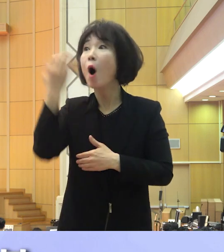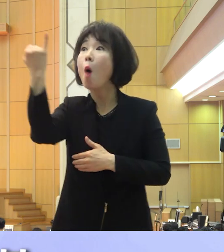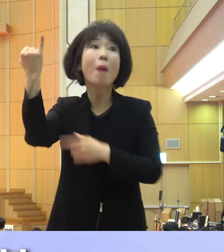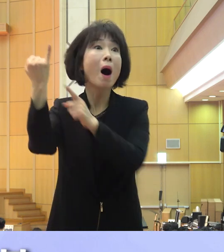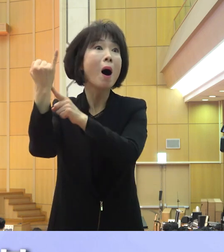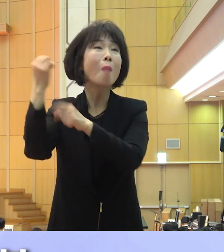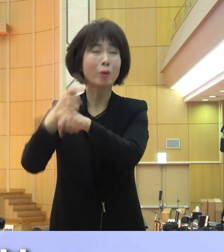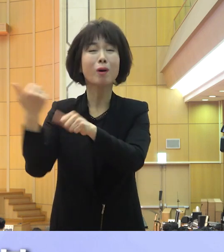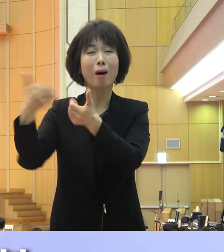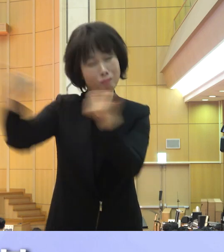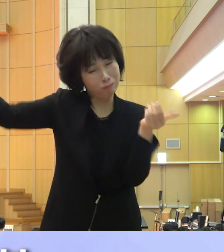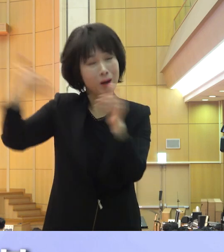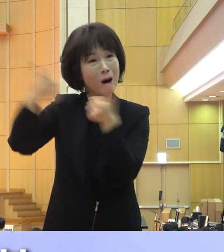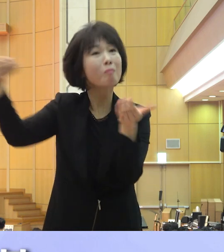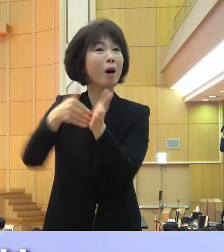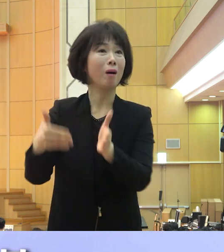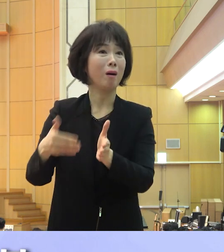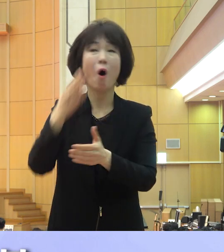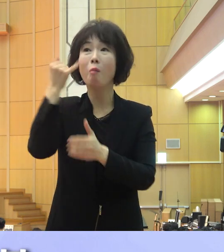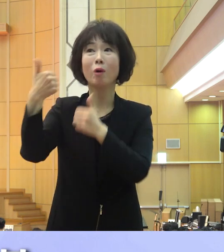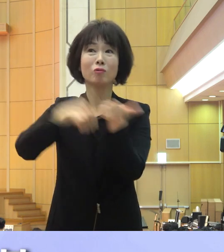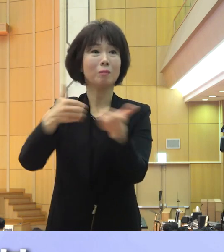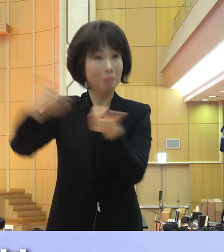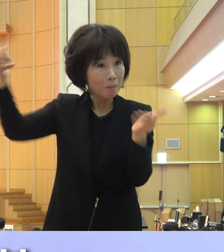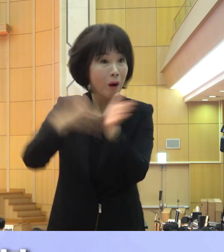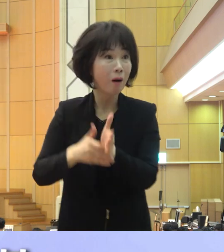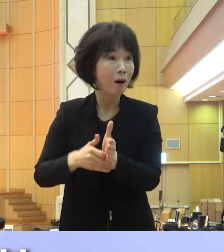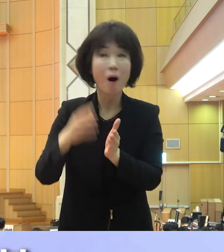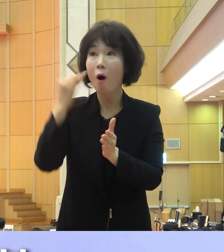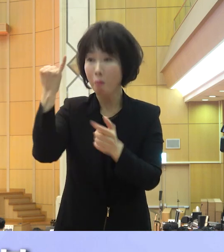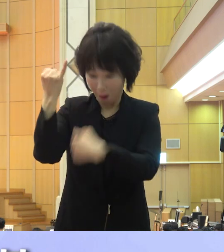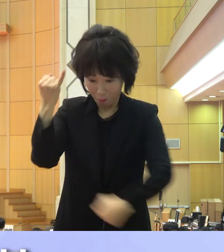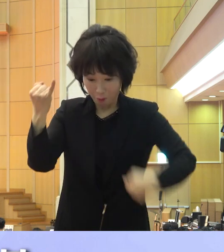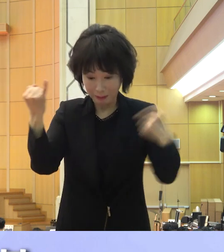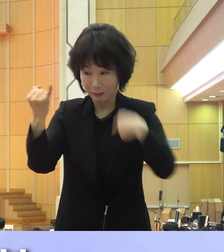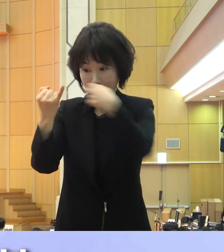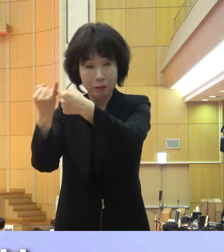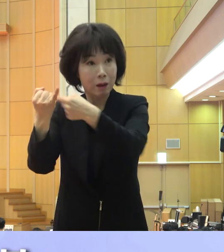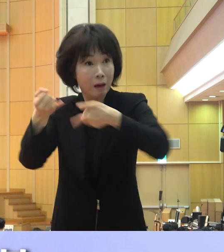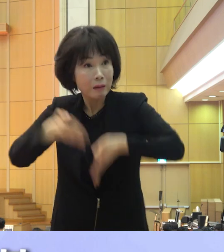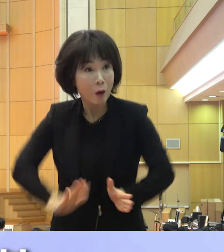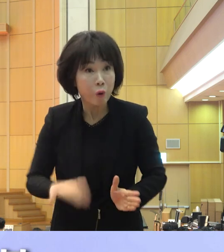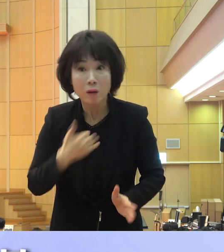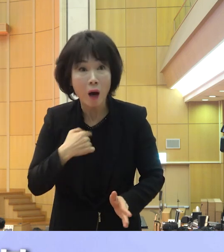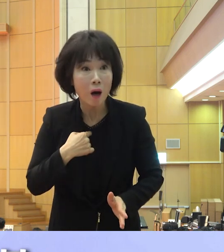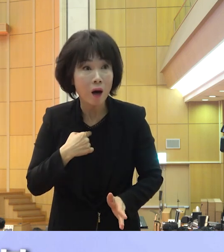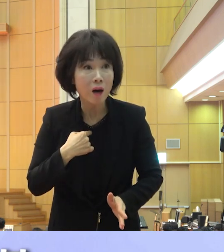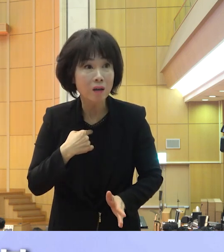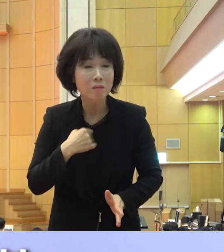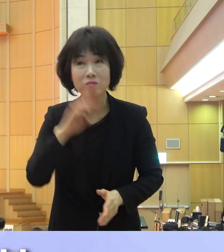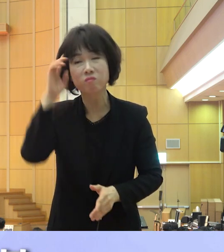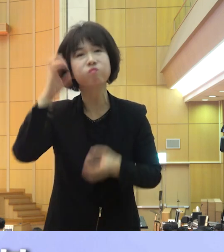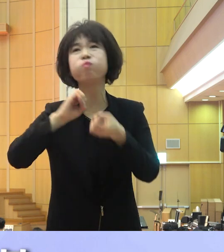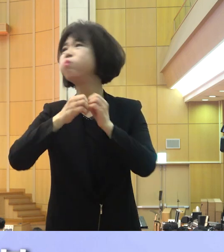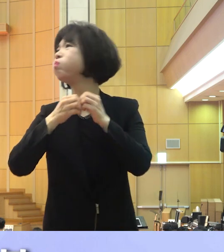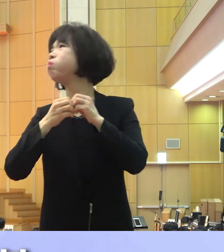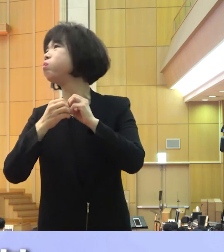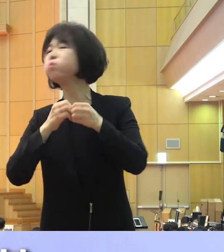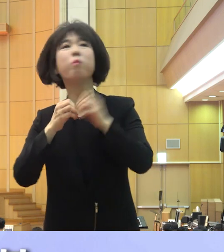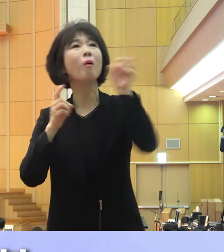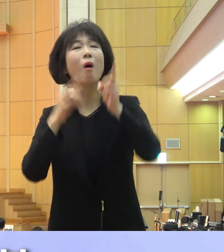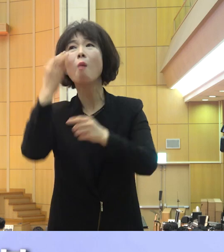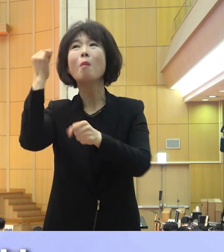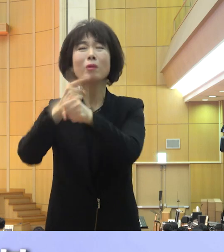계시는데, 어머니가 계셔도 다시 어머니 뱃속에 들어갔다 나올 수 없지만은 어머니가 세상을 떠난 지가